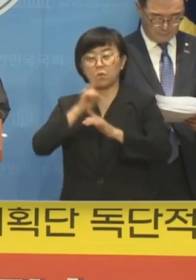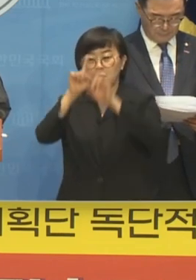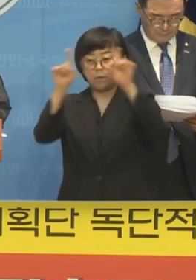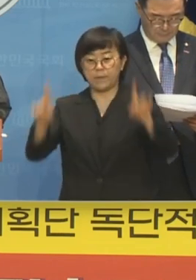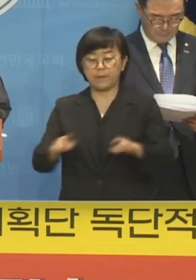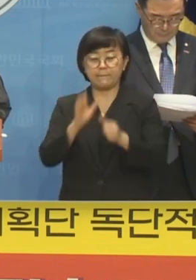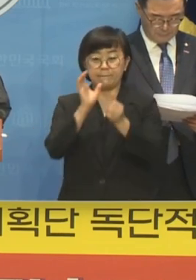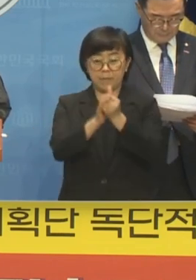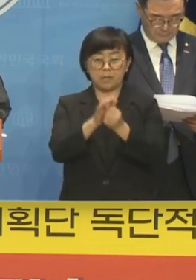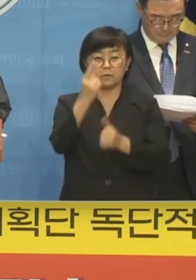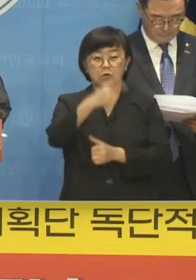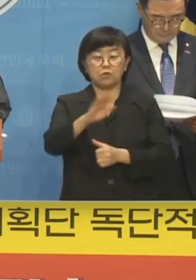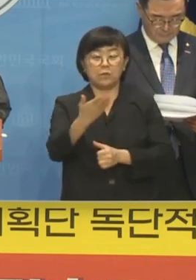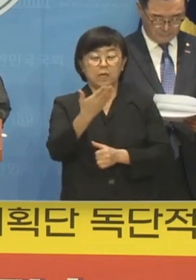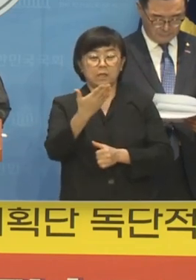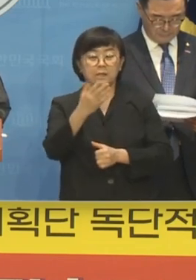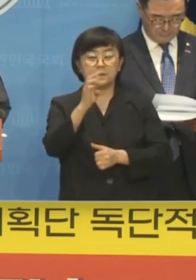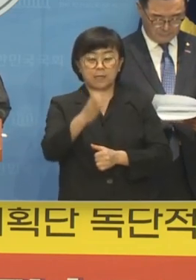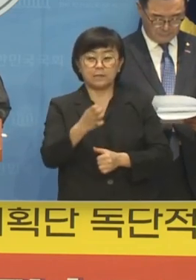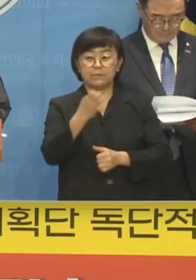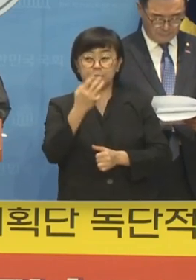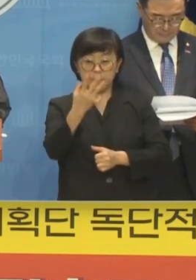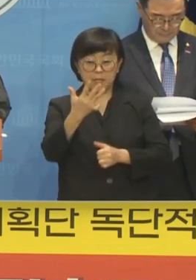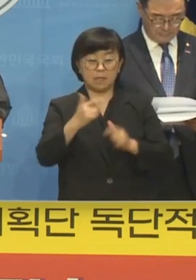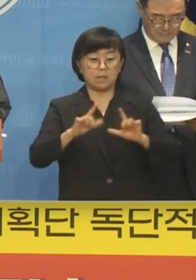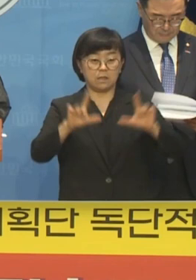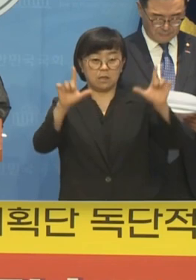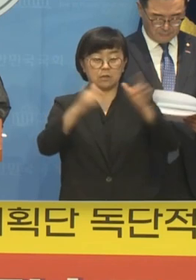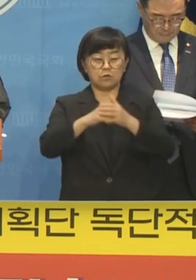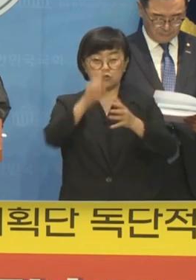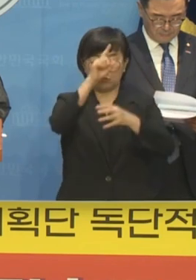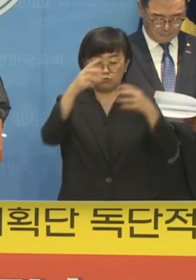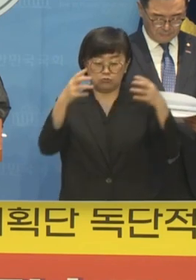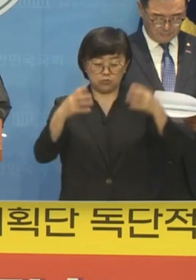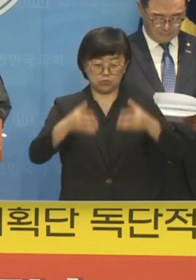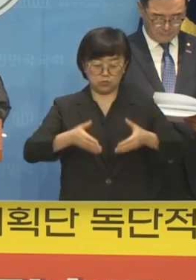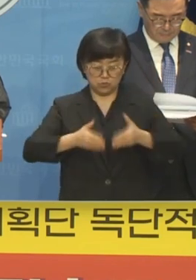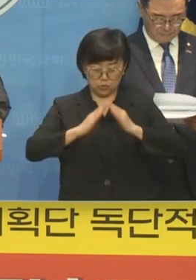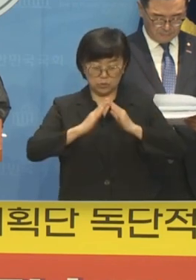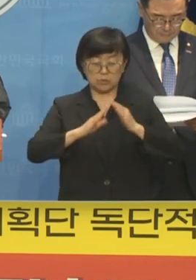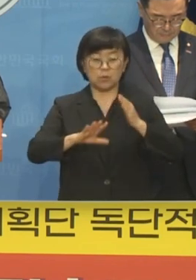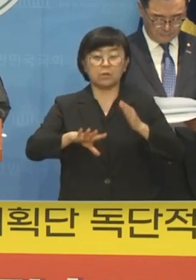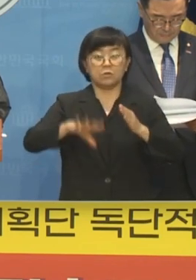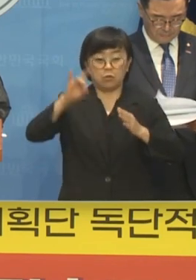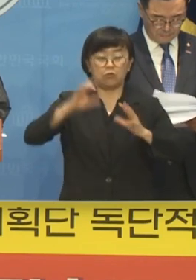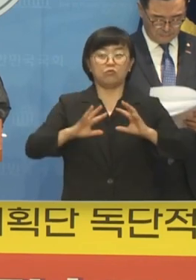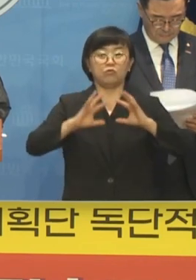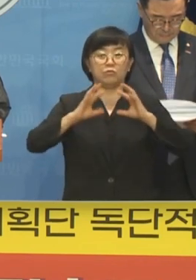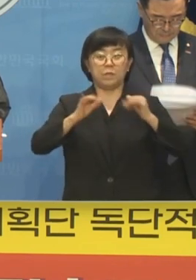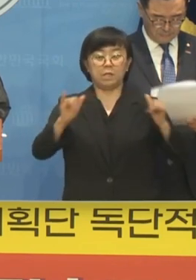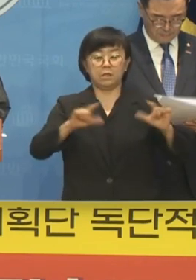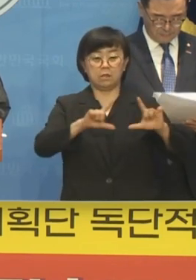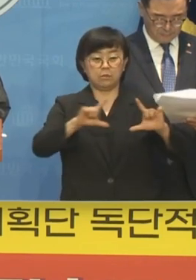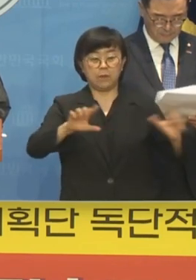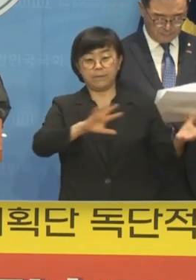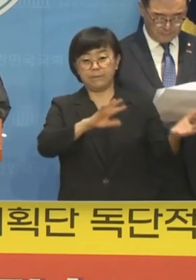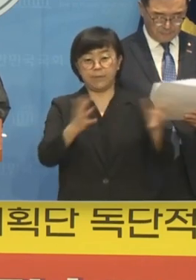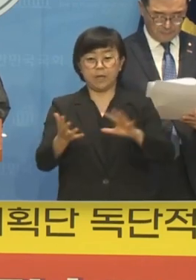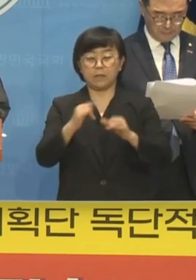담당하여 1948년 대한민국 정부 수립 초기 수많은 국민을 죽음으로